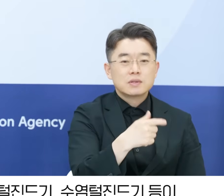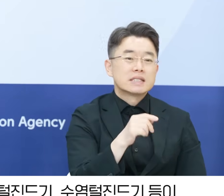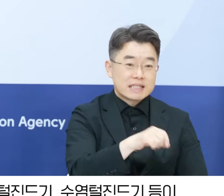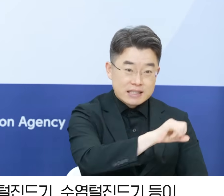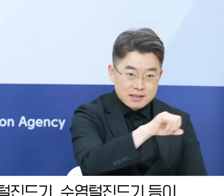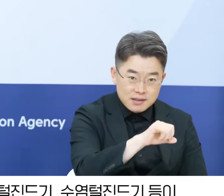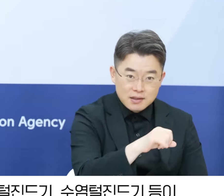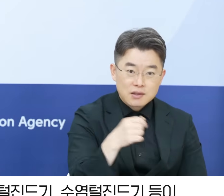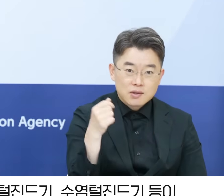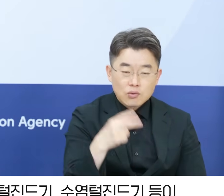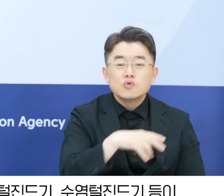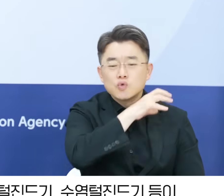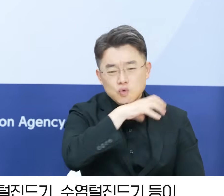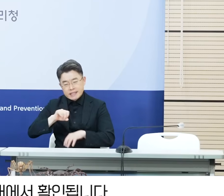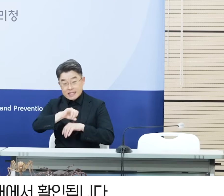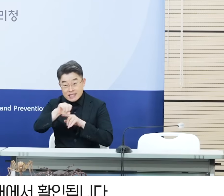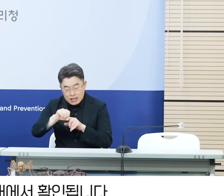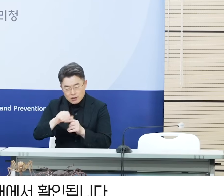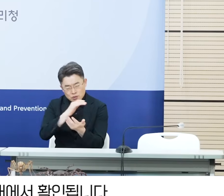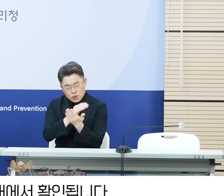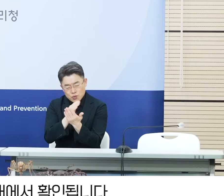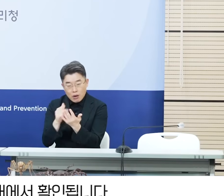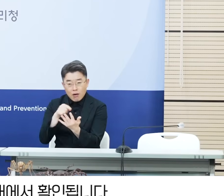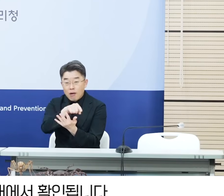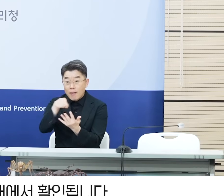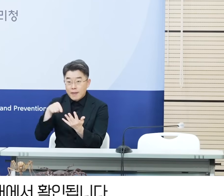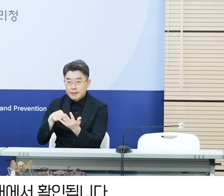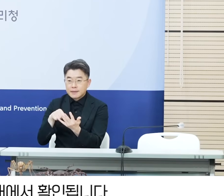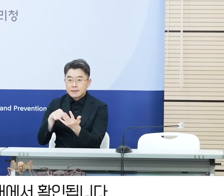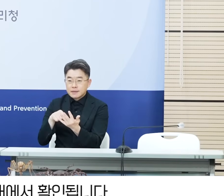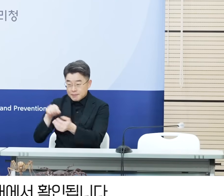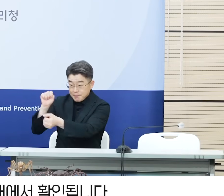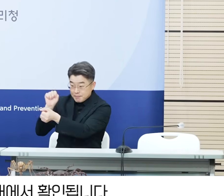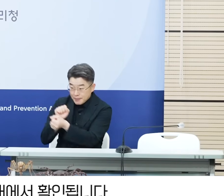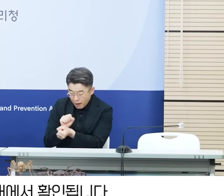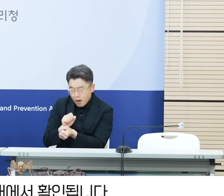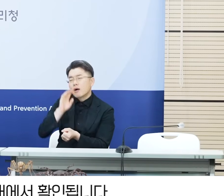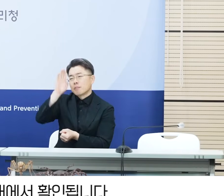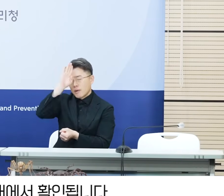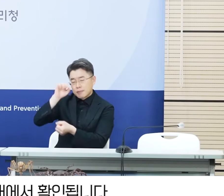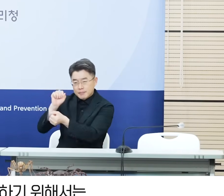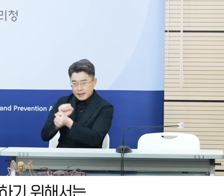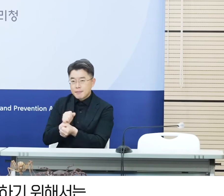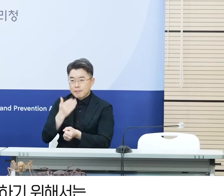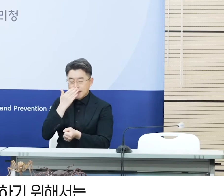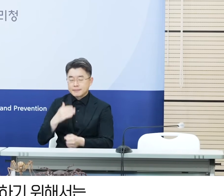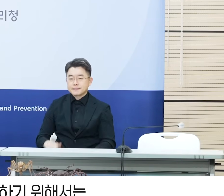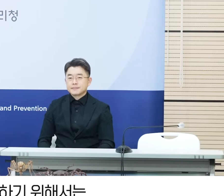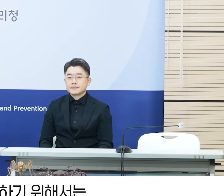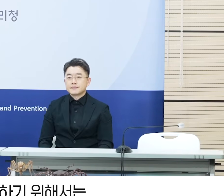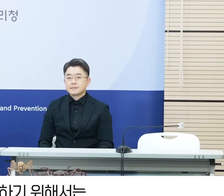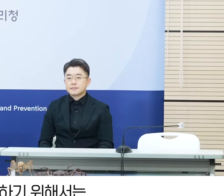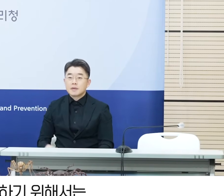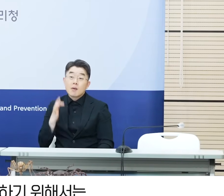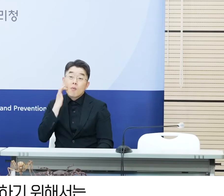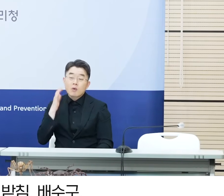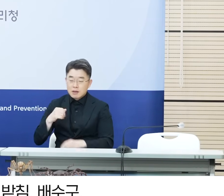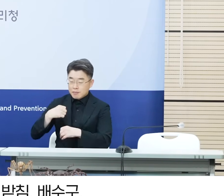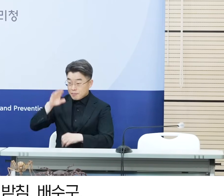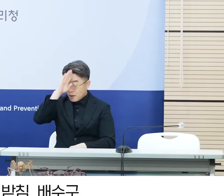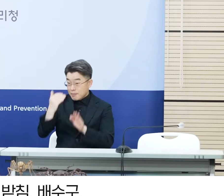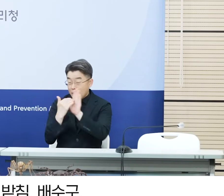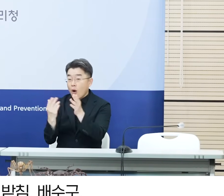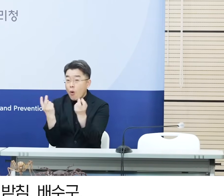털진드기, 수염 털진드기 등이 주요 매개 종류로 국내에서 확인됩니다. 모기 감염을 예방하기